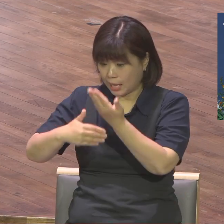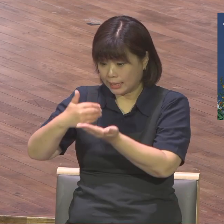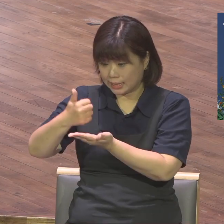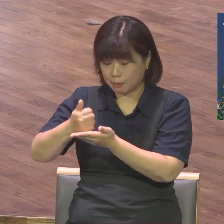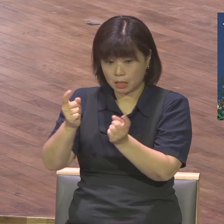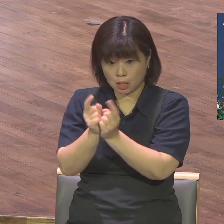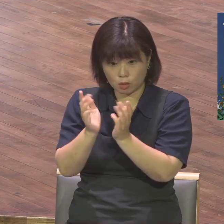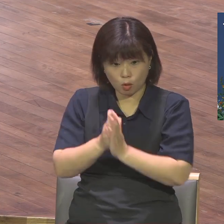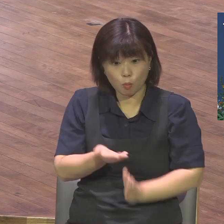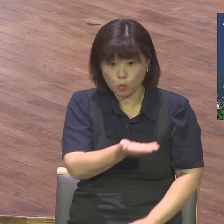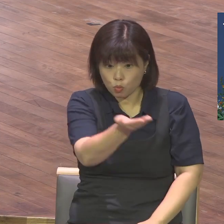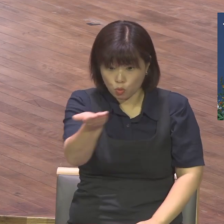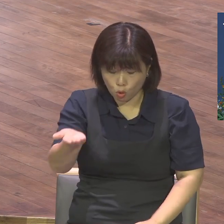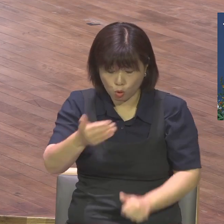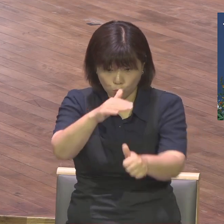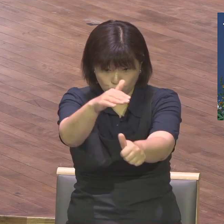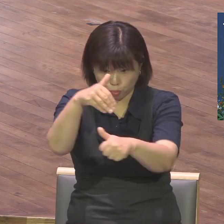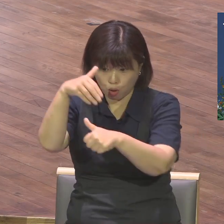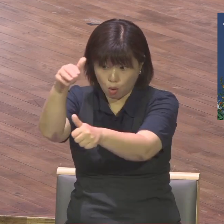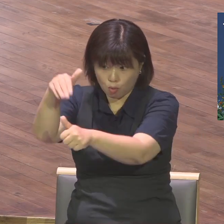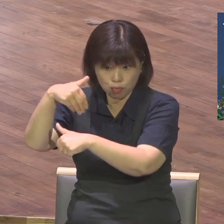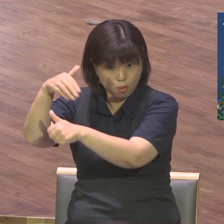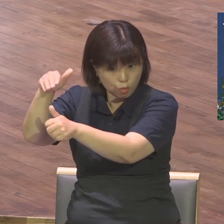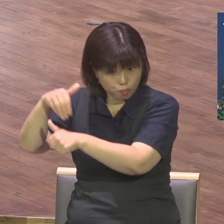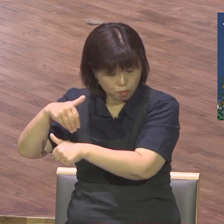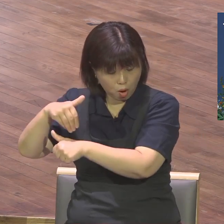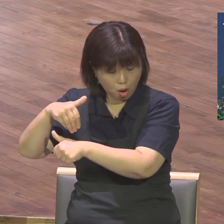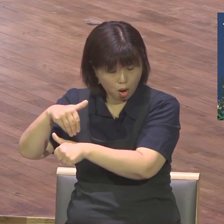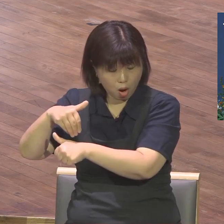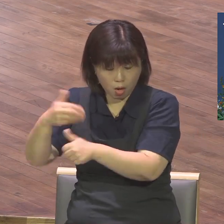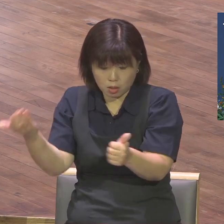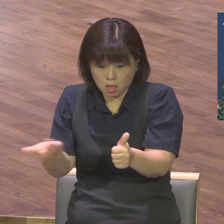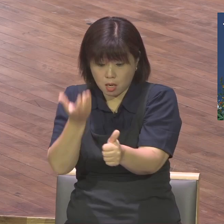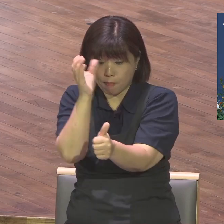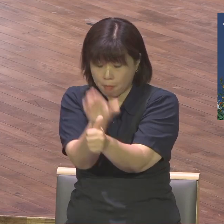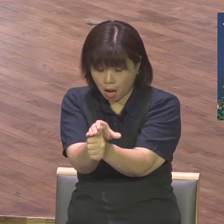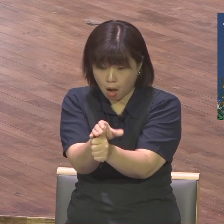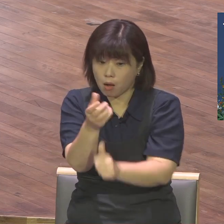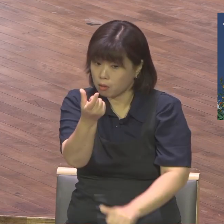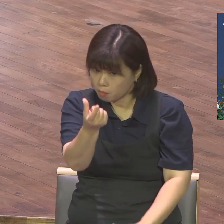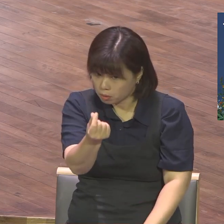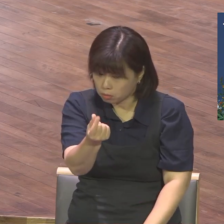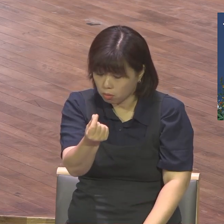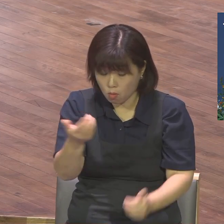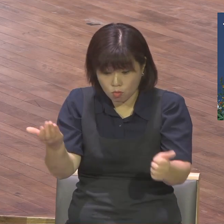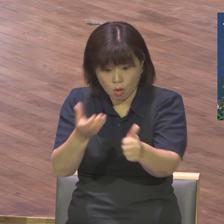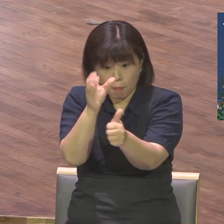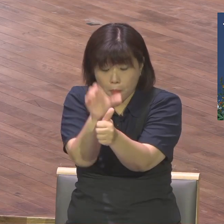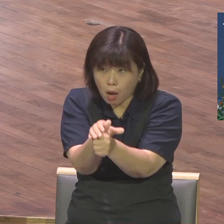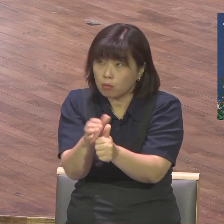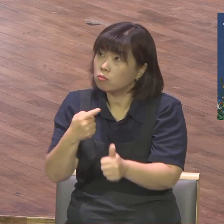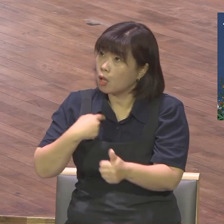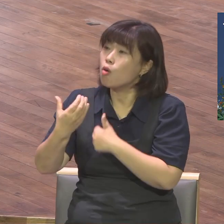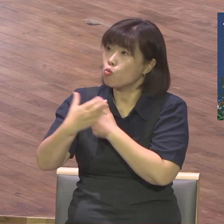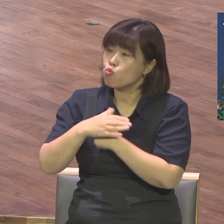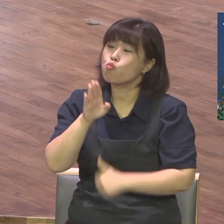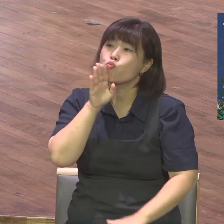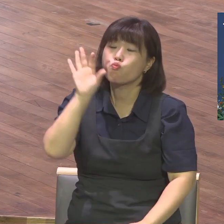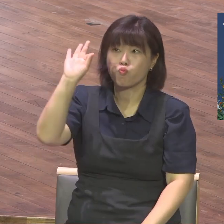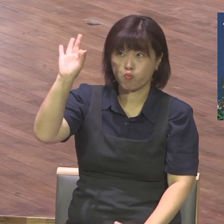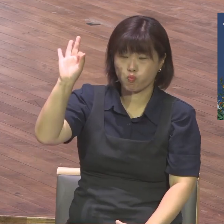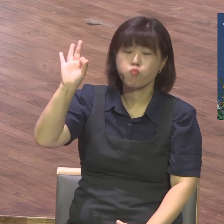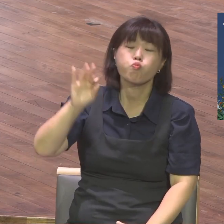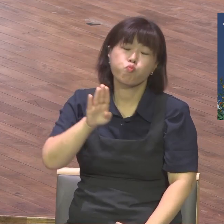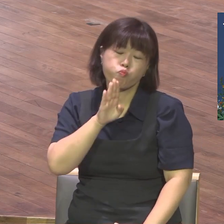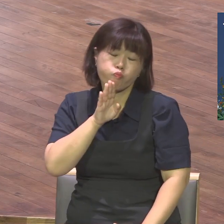사대 장막터를 펴가라고 시대적 사명 주셨는데, 이 사실을 믿고 하나님에게 이 어마어마한